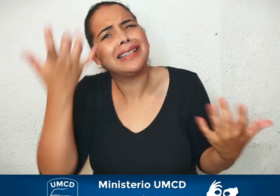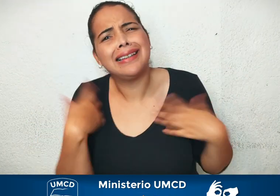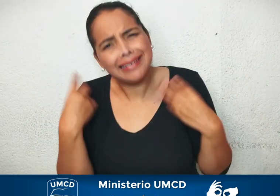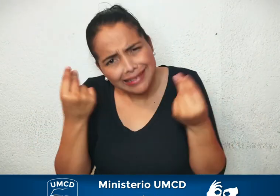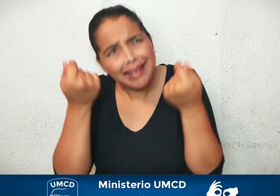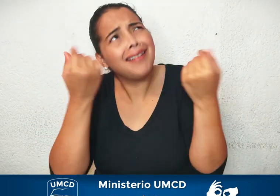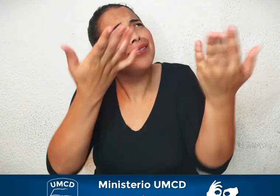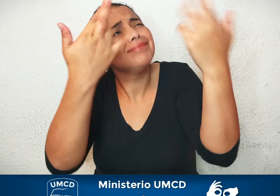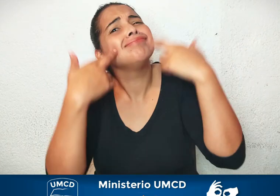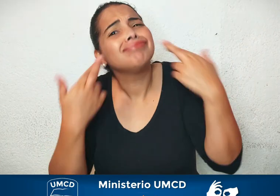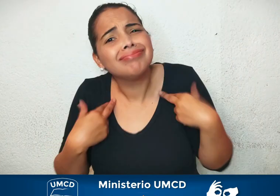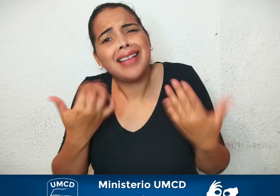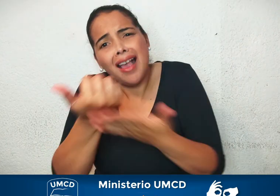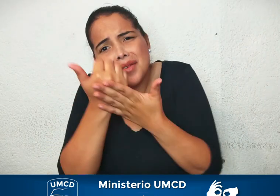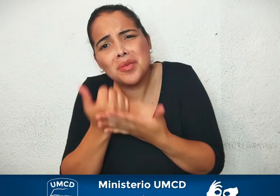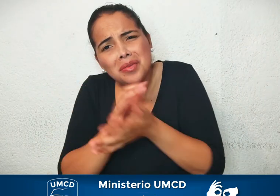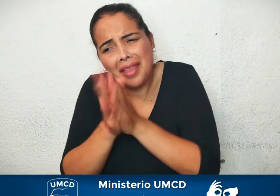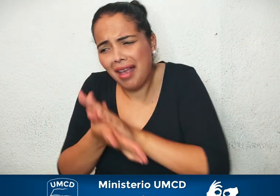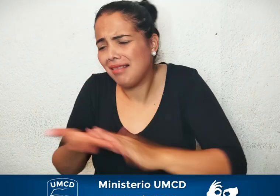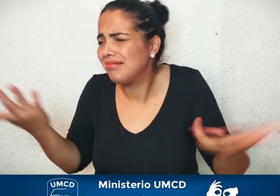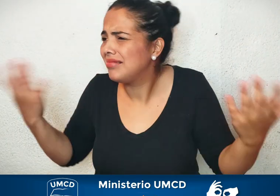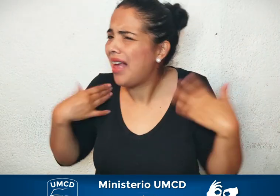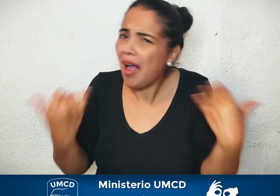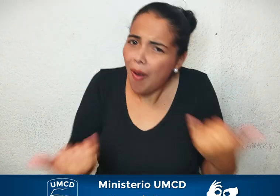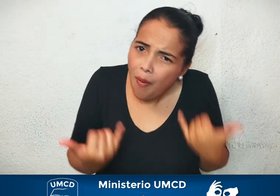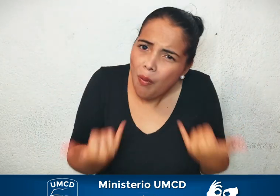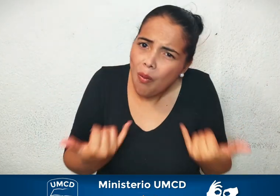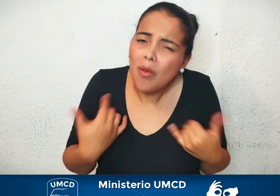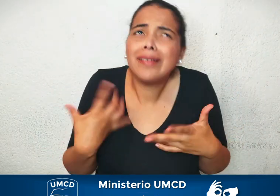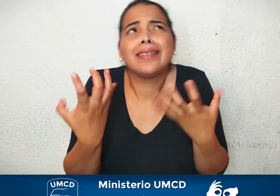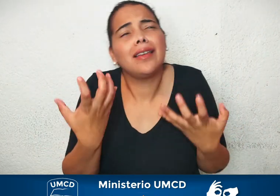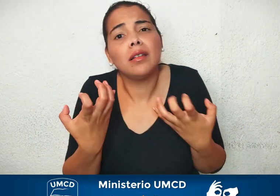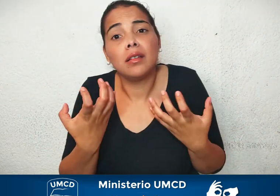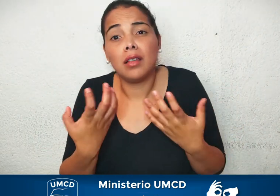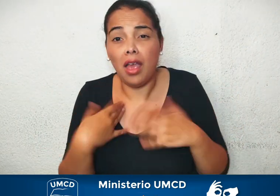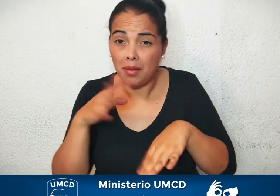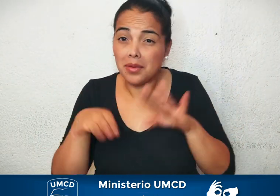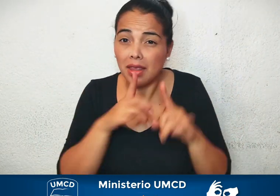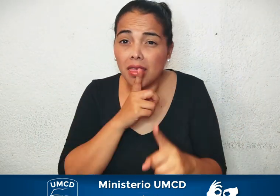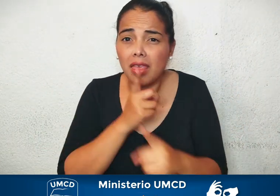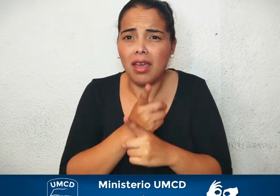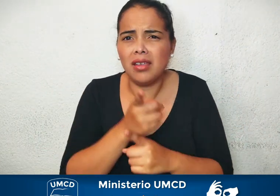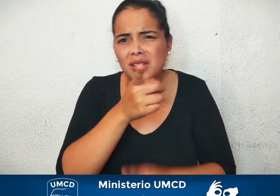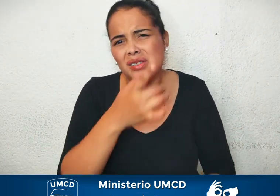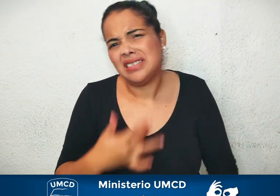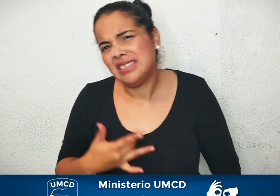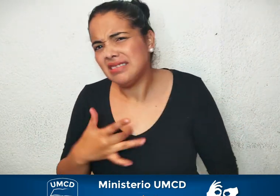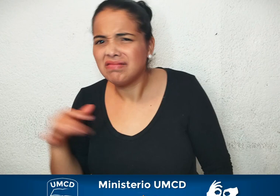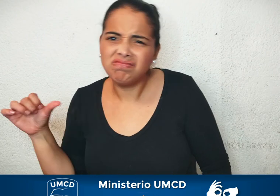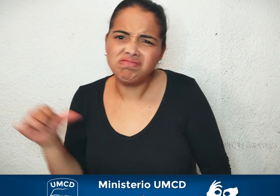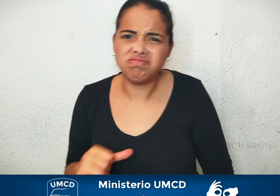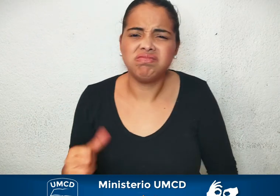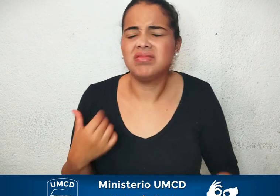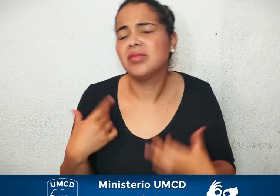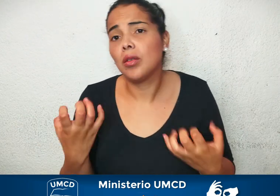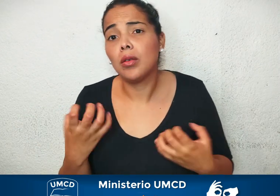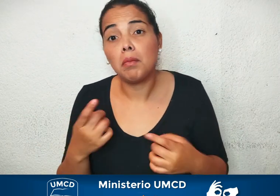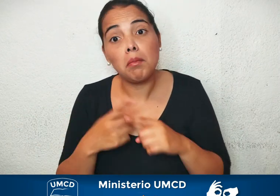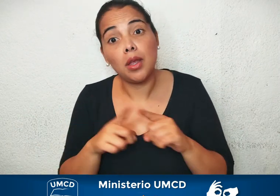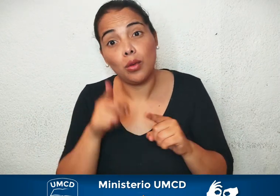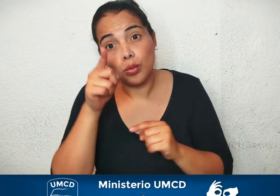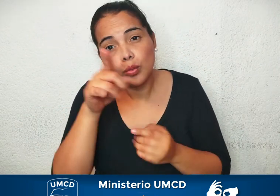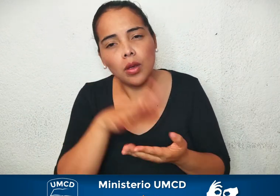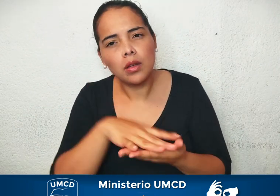cosas cambiaran de otra forma, en otro tiempo, en otro lugar. Tantas cosas que afectan la manera como podemos